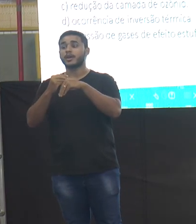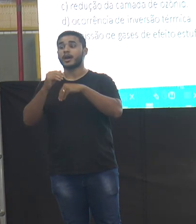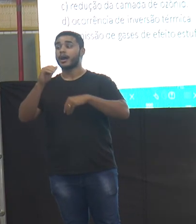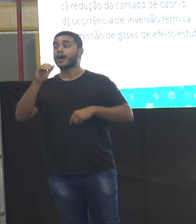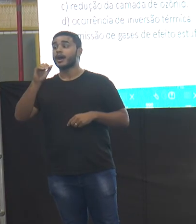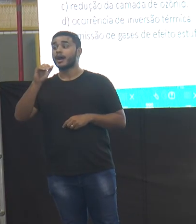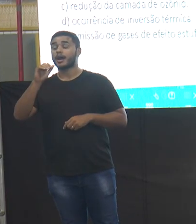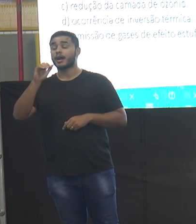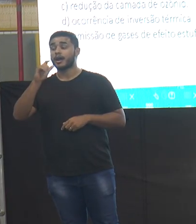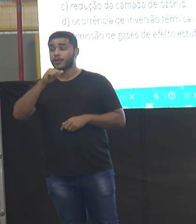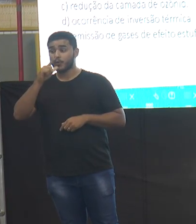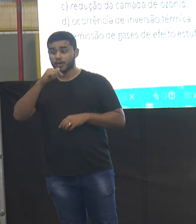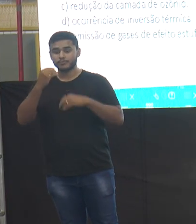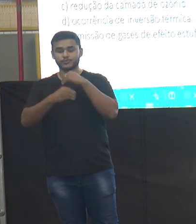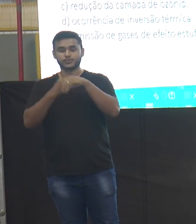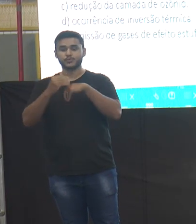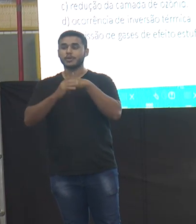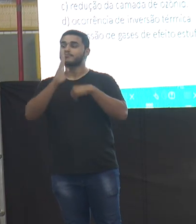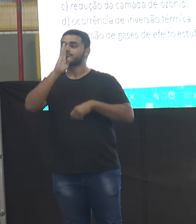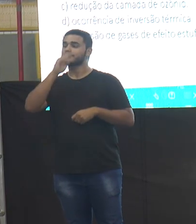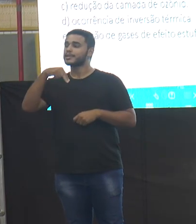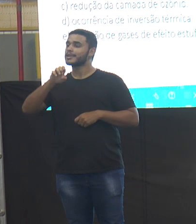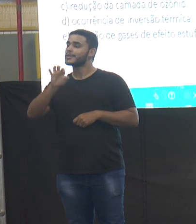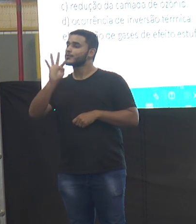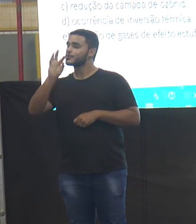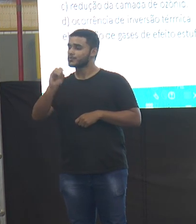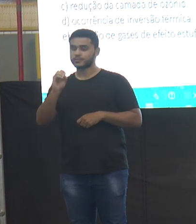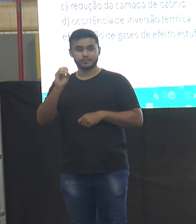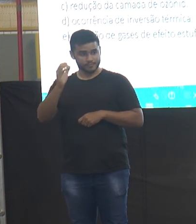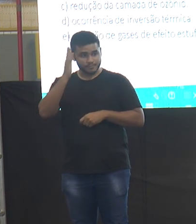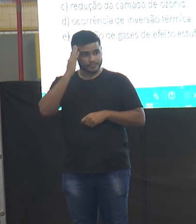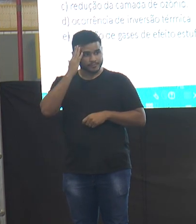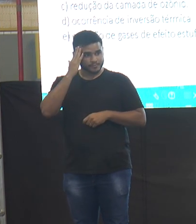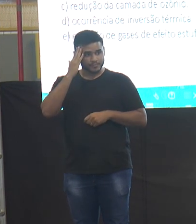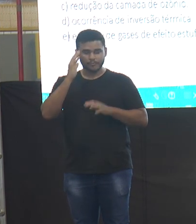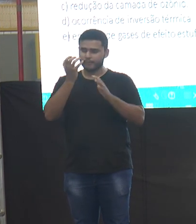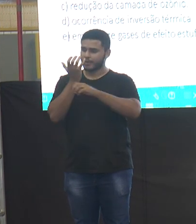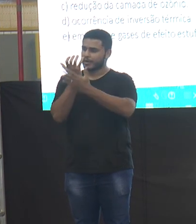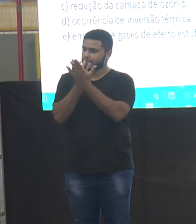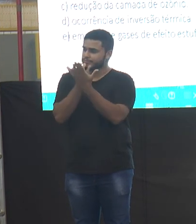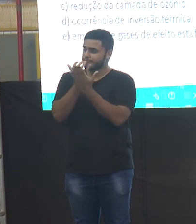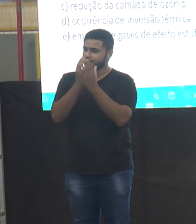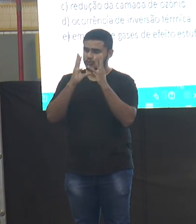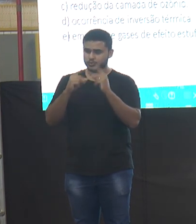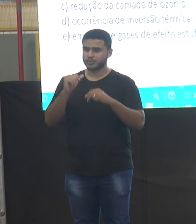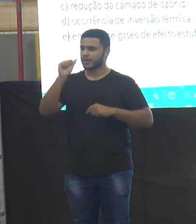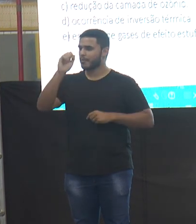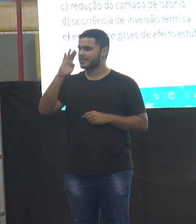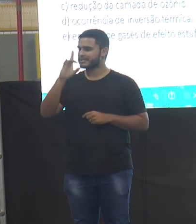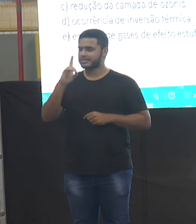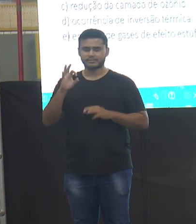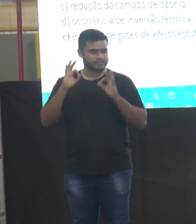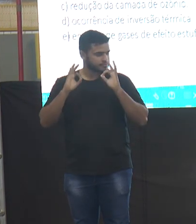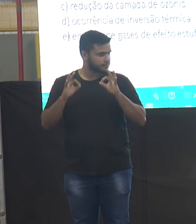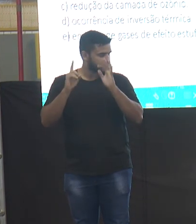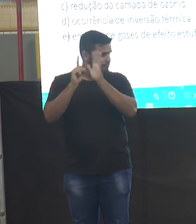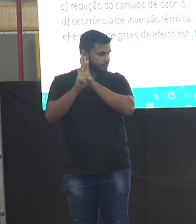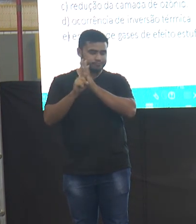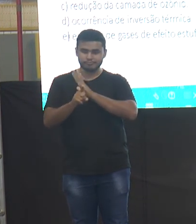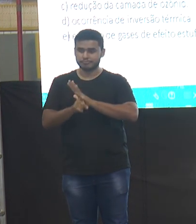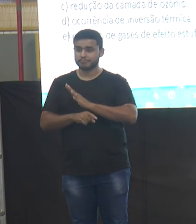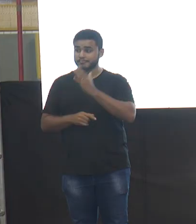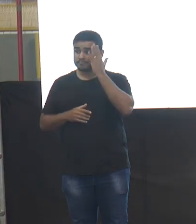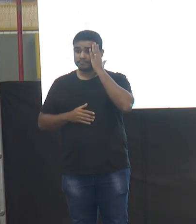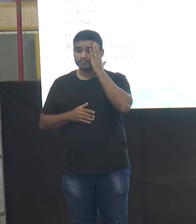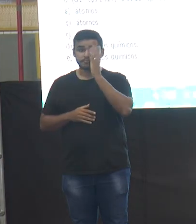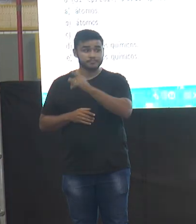ácido. O gabarito das questões tem todo aí, tá certo? Tem tudo certinho, tudo bonitinho, tudo ok.